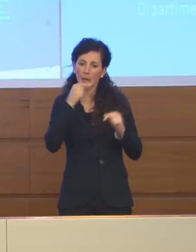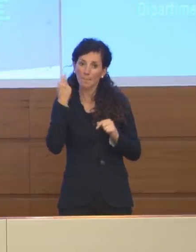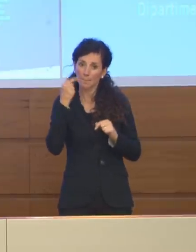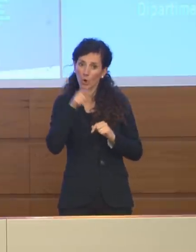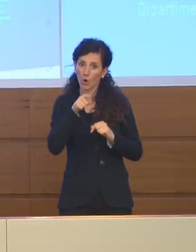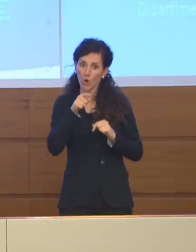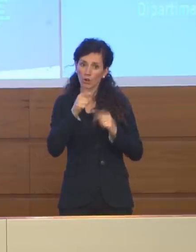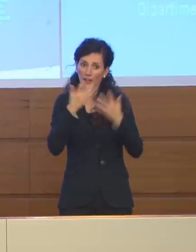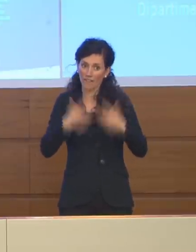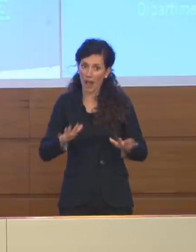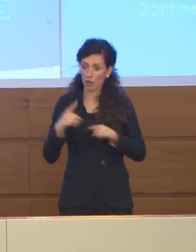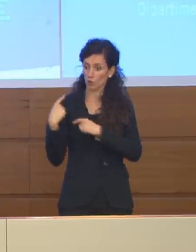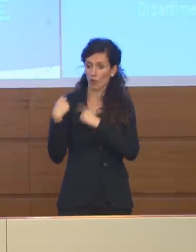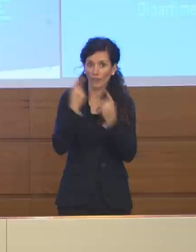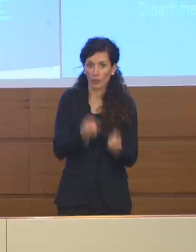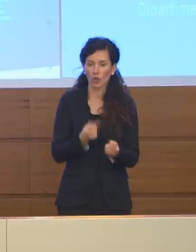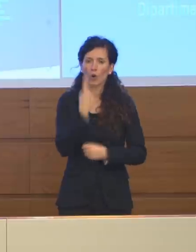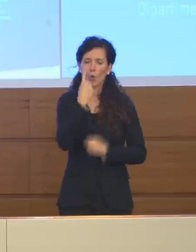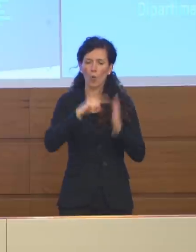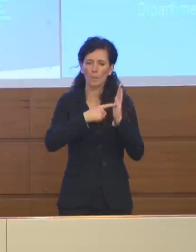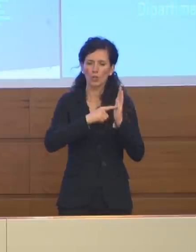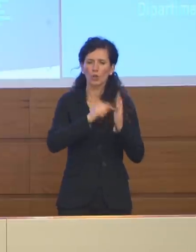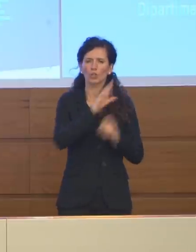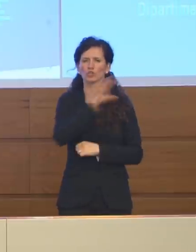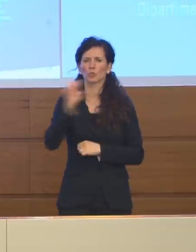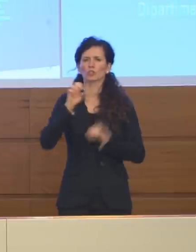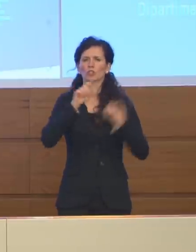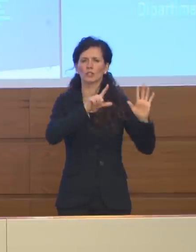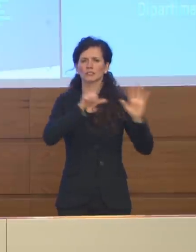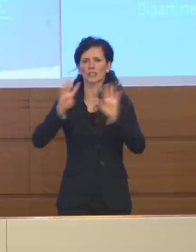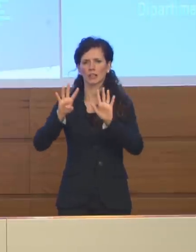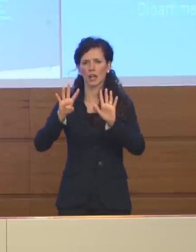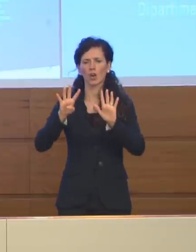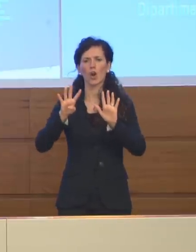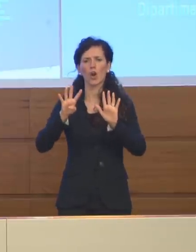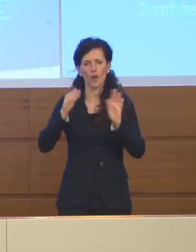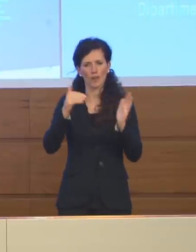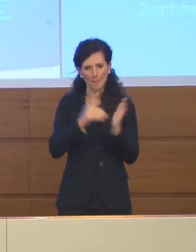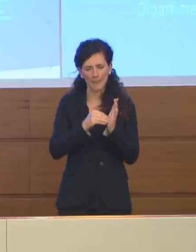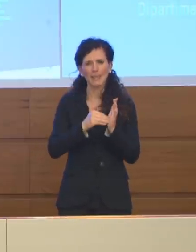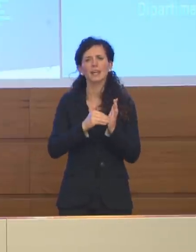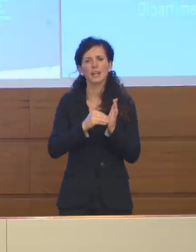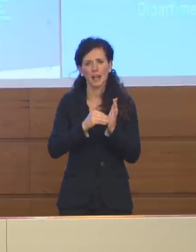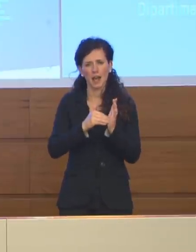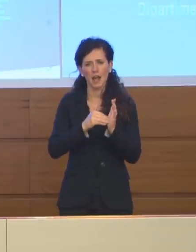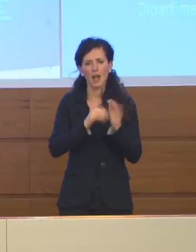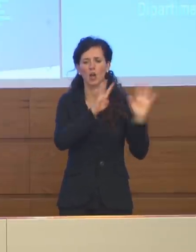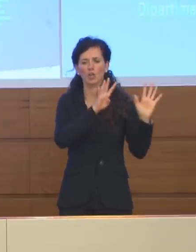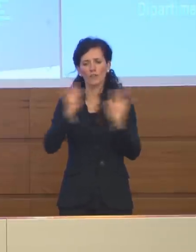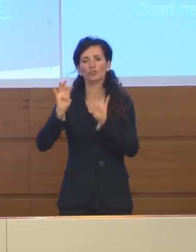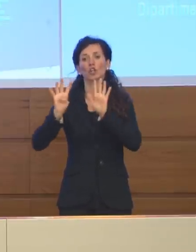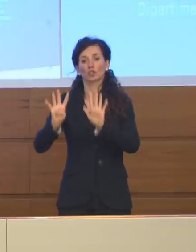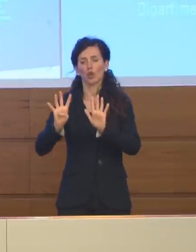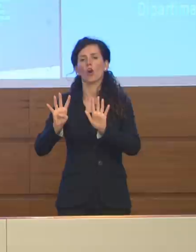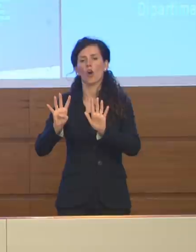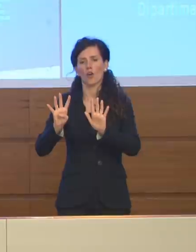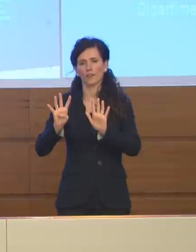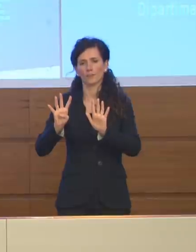effettuati fino ad oggi di 1.579.000 e 909